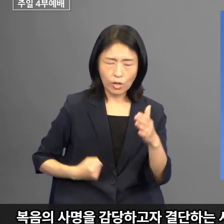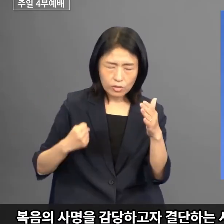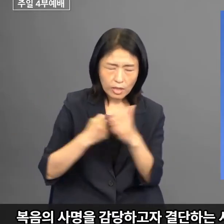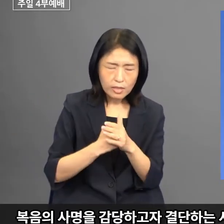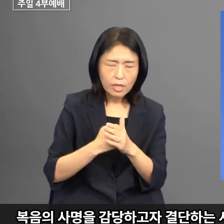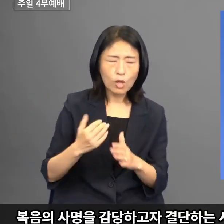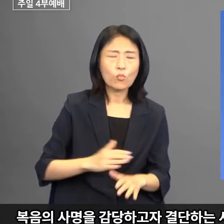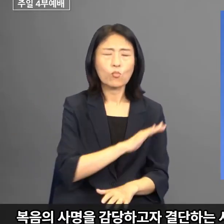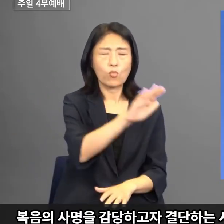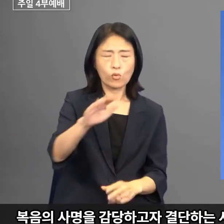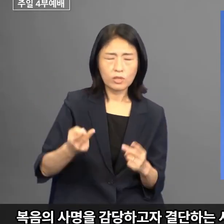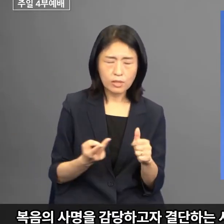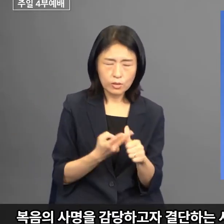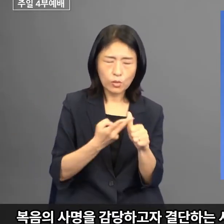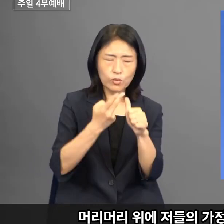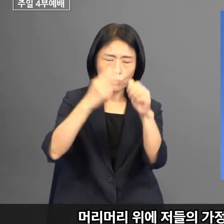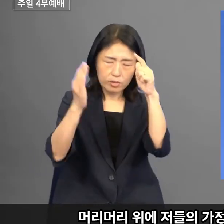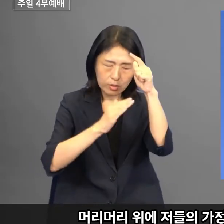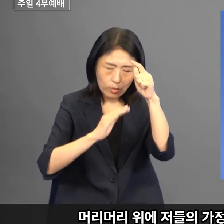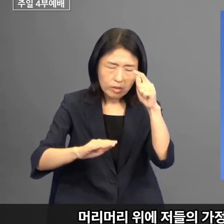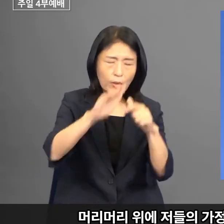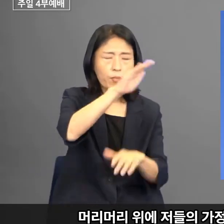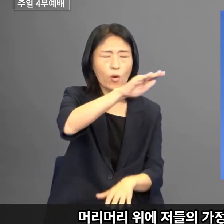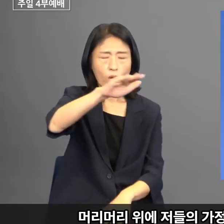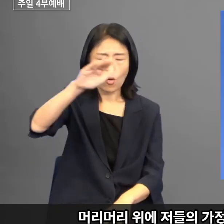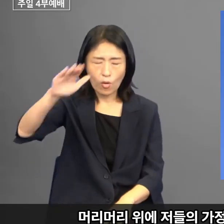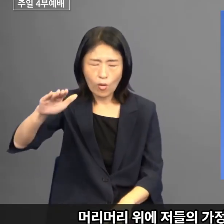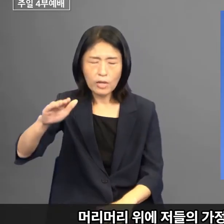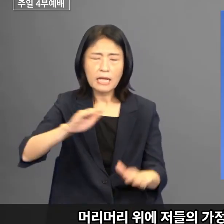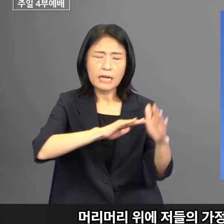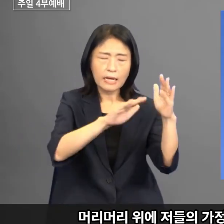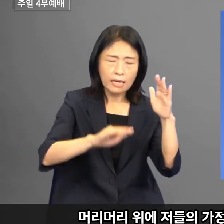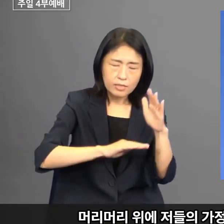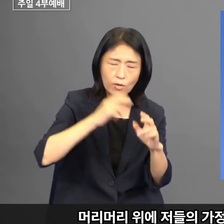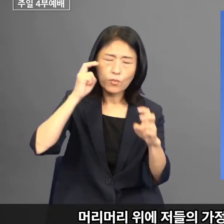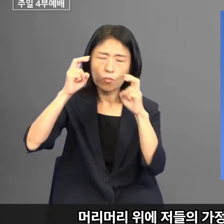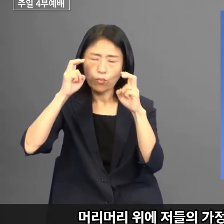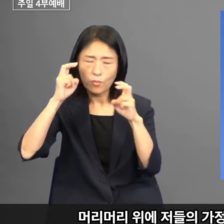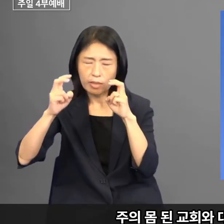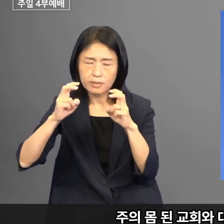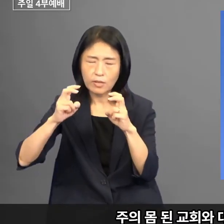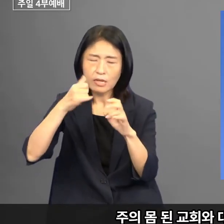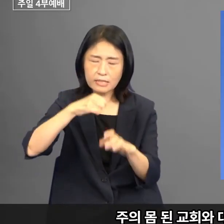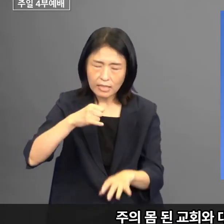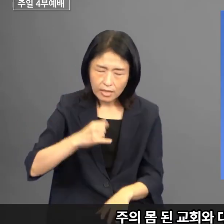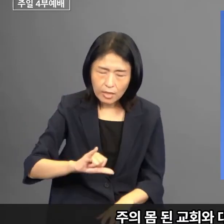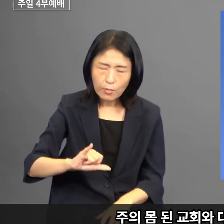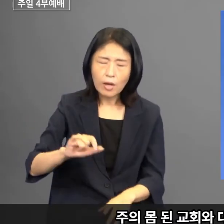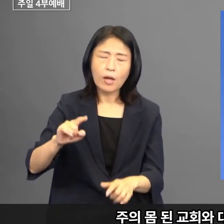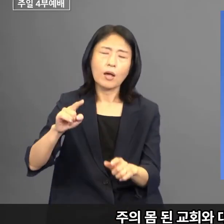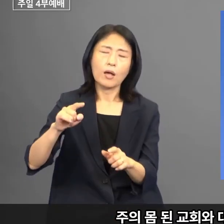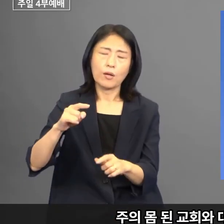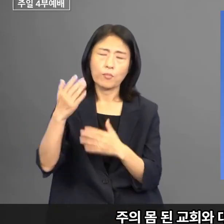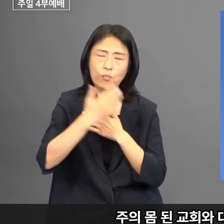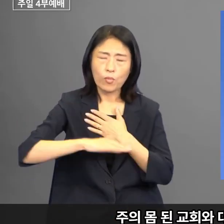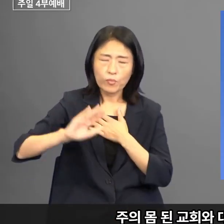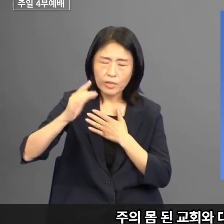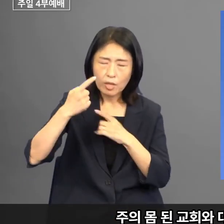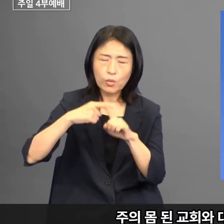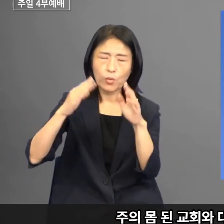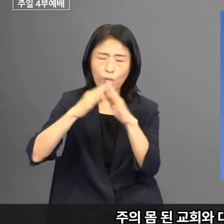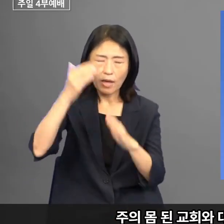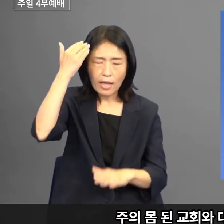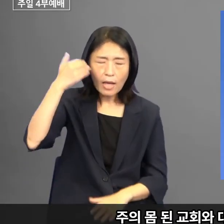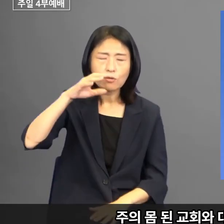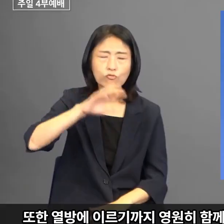우리 모든 선한 목자기의 성도님들 머리 위에 저들의 가정과 일터와 사랑하는 자녀들과 주의 몸된 교회와 대한민국과